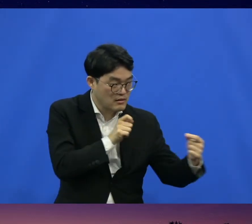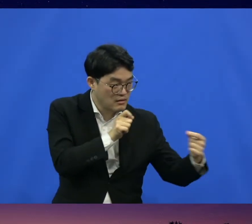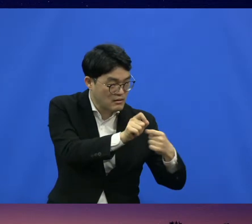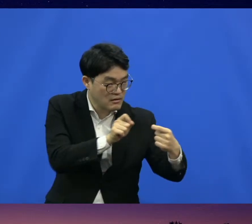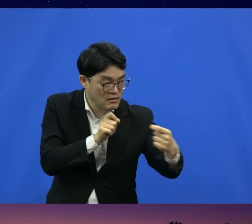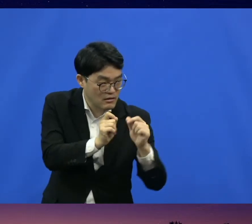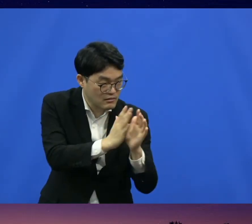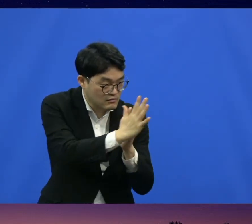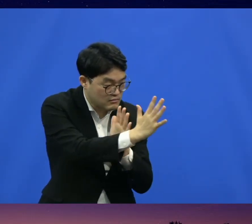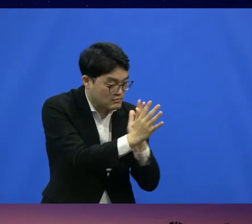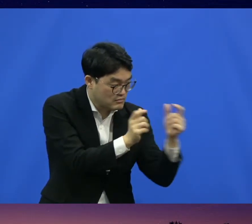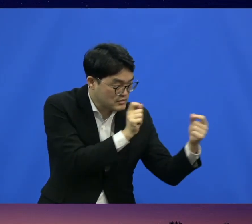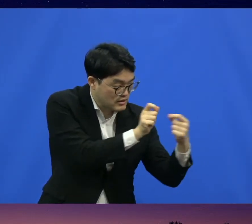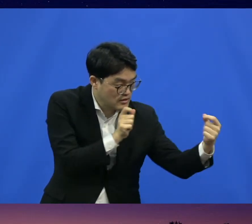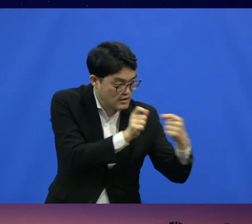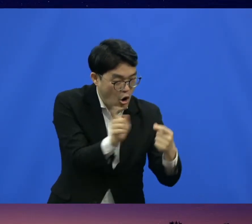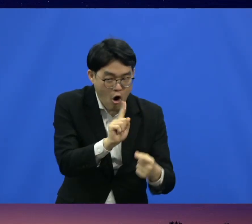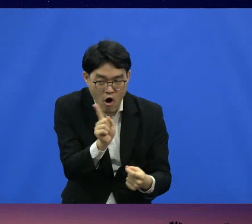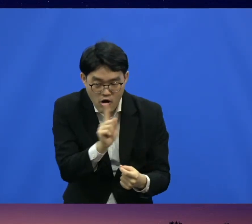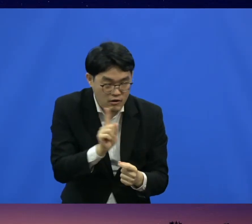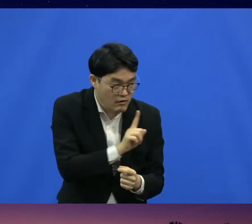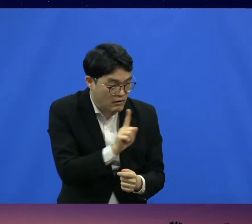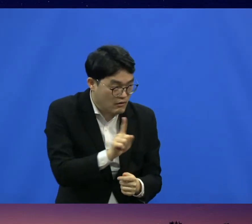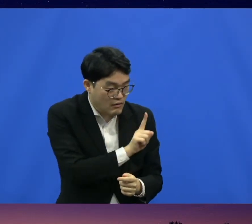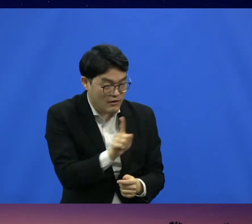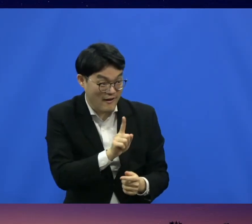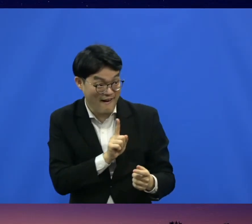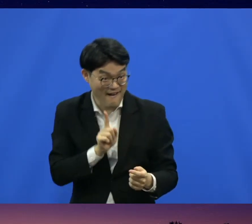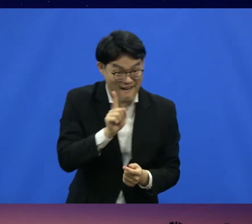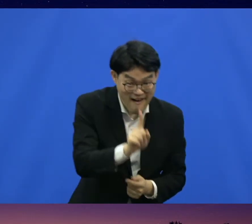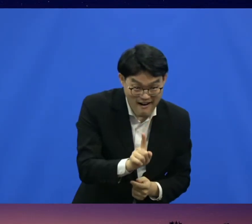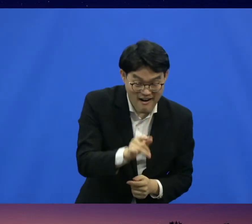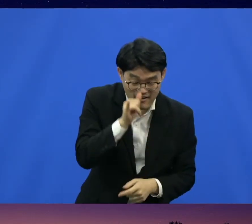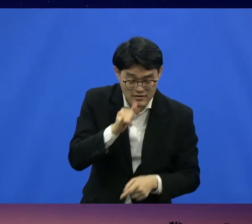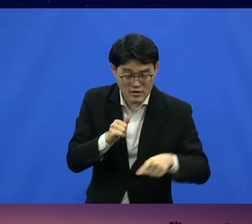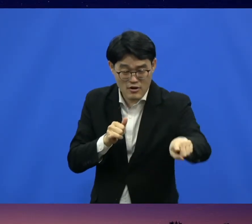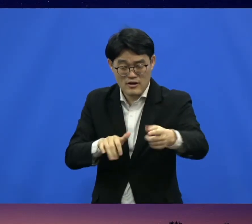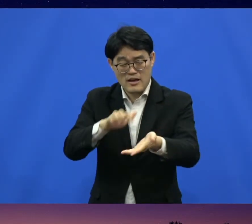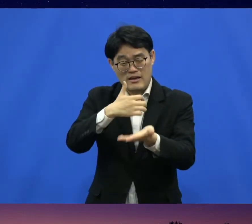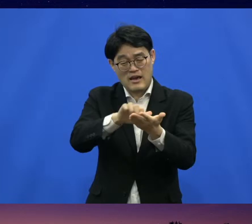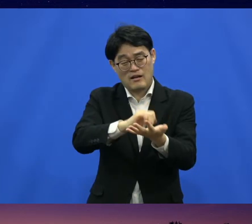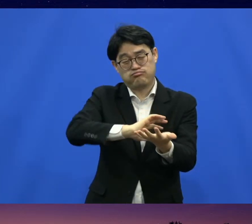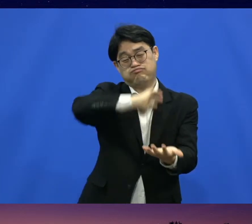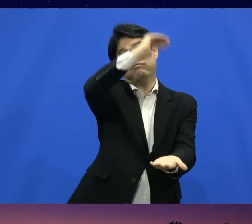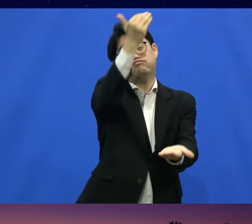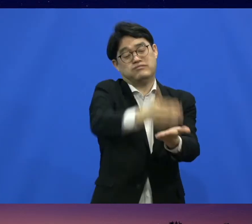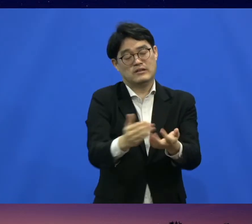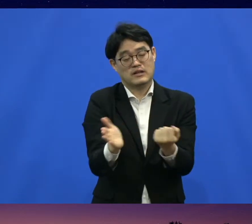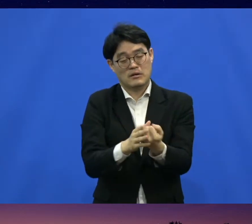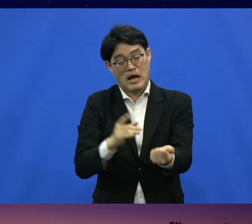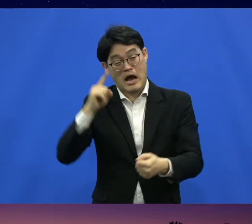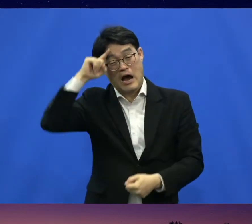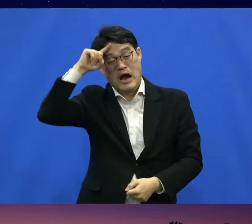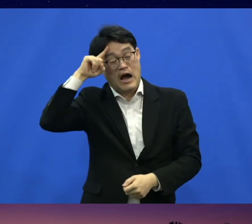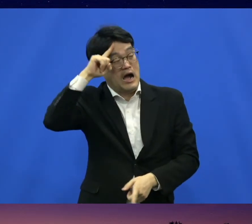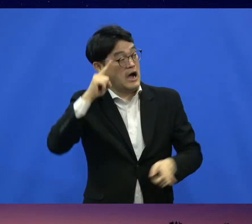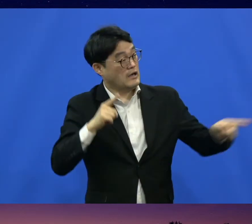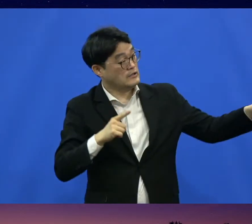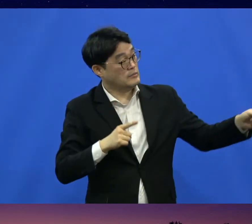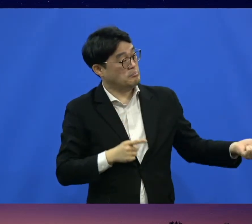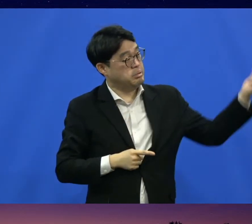그래서 서서 빠른 줄이라고 섰는데 그게 앞에 누가 또 계산을 이상하게 해가지고 제일 다른 사람 다 빠지는 데는 또 서 있고.